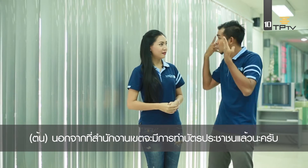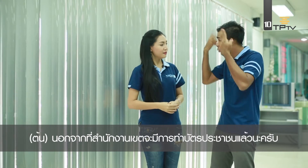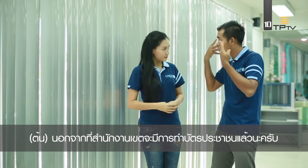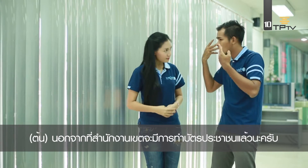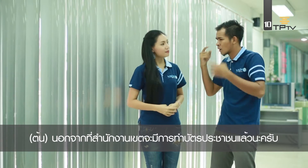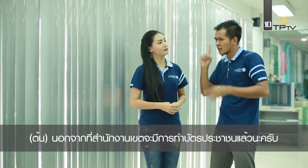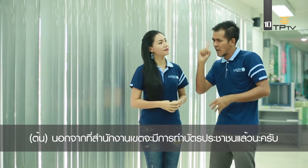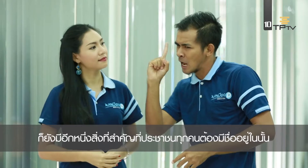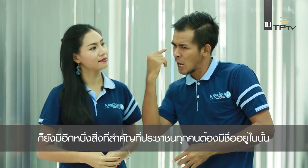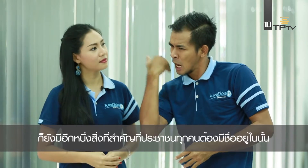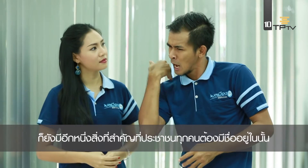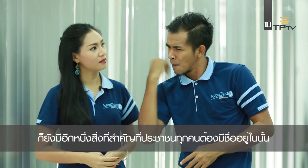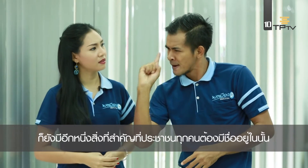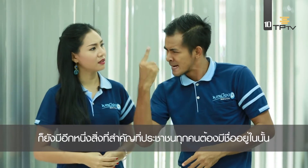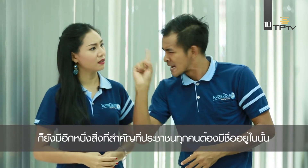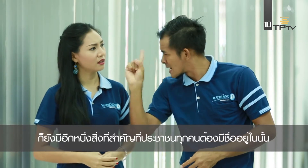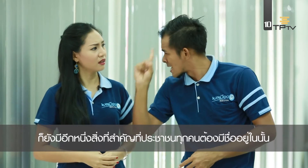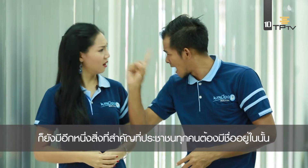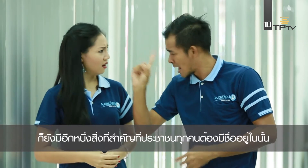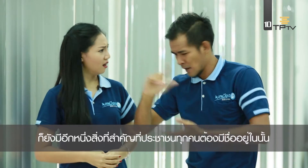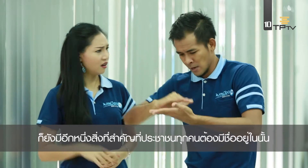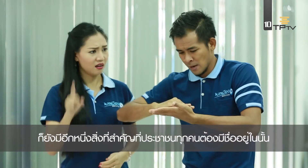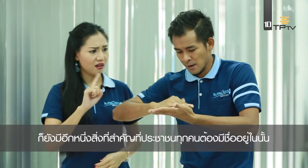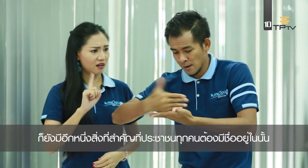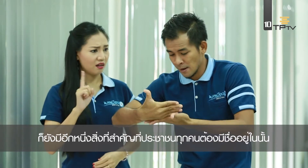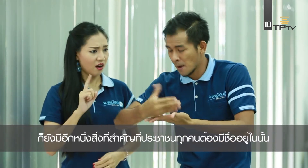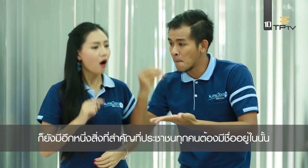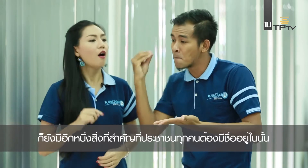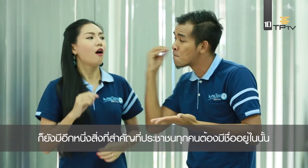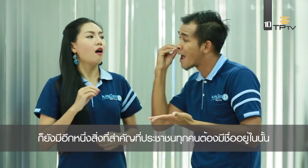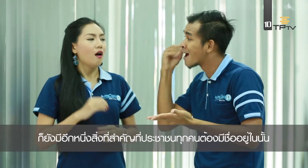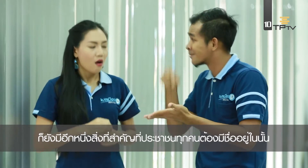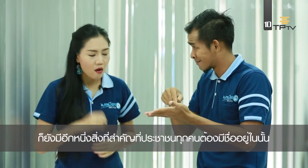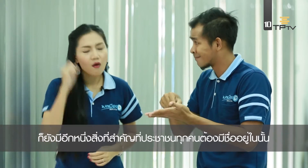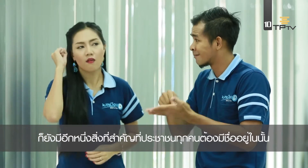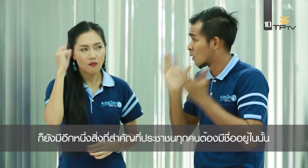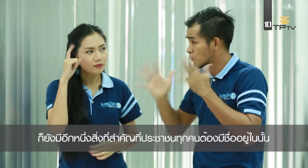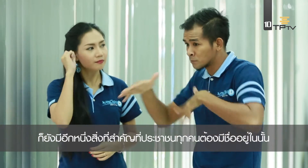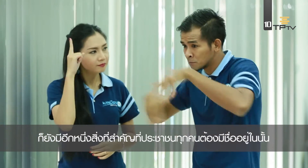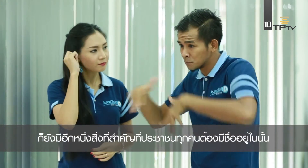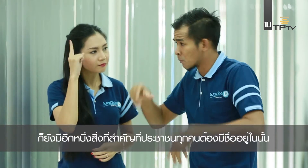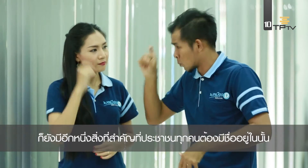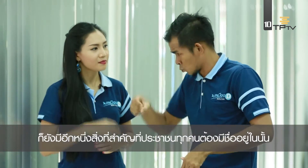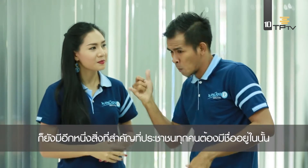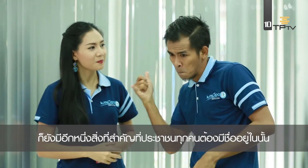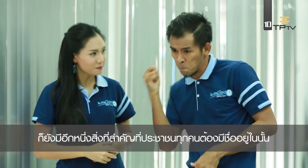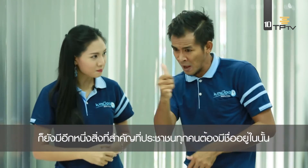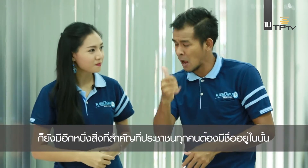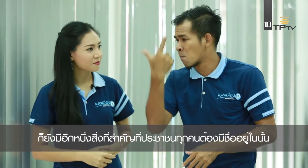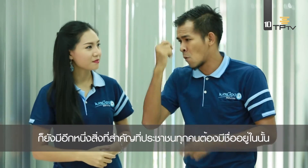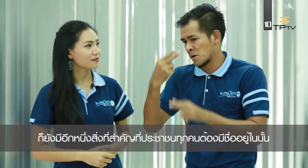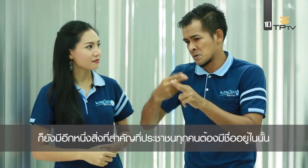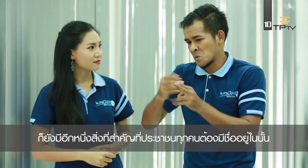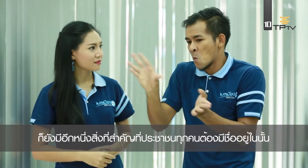าชนแล้วนะครับก็ยังมีอีกหนึ่งสิ่งที่สำคัญที่ประชาชนทุกคนต้องมีชื่ออยู่ในนั้